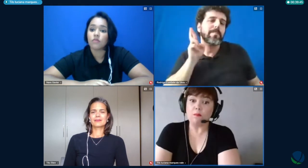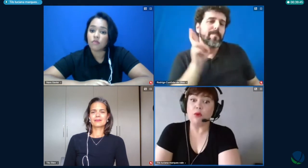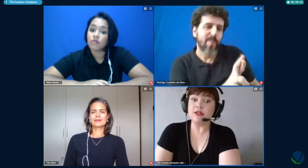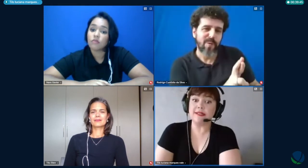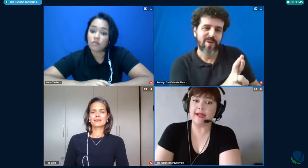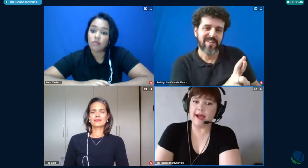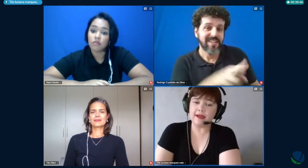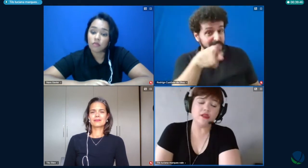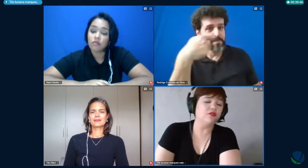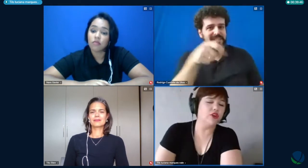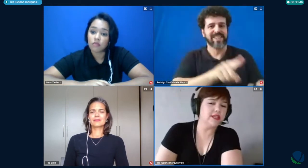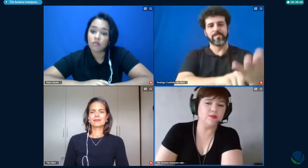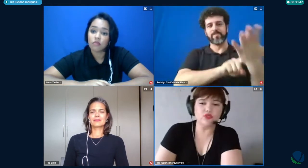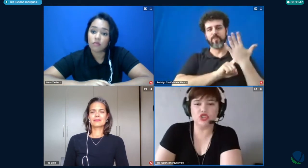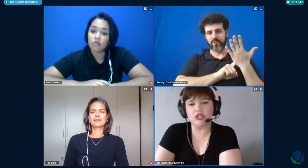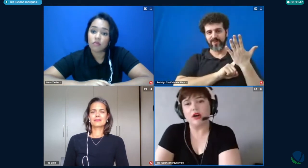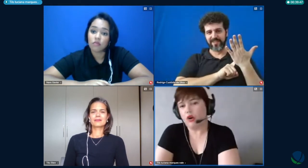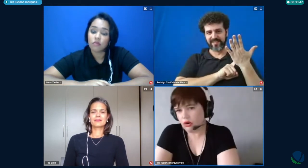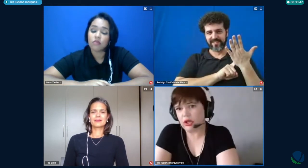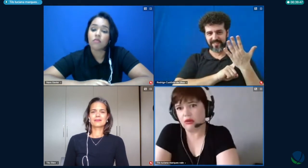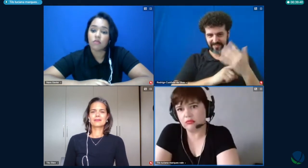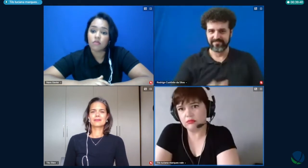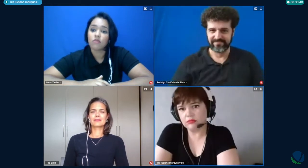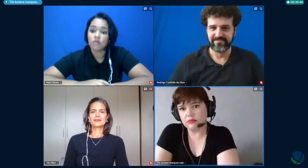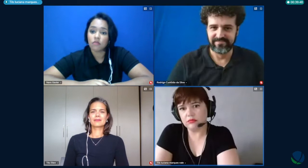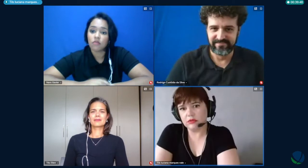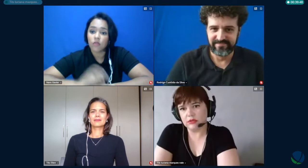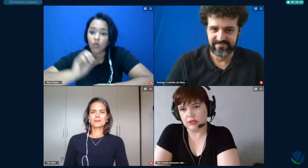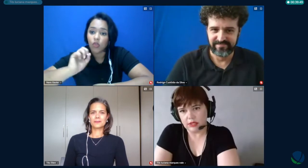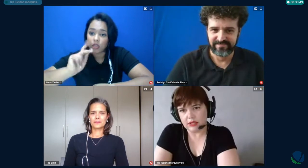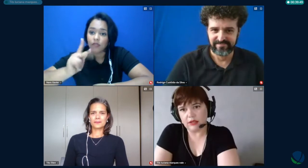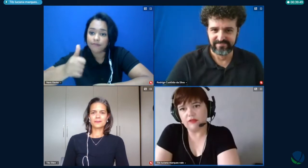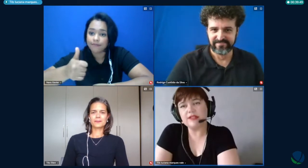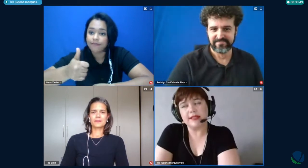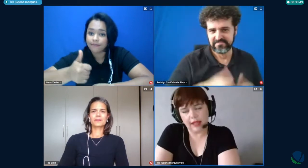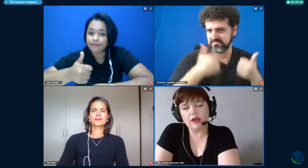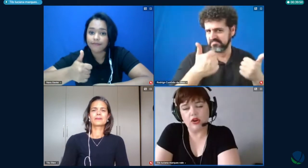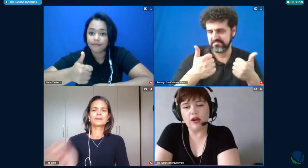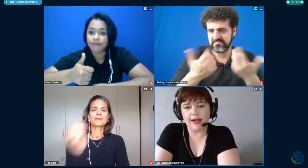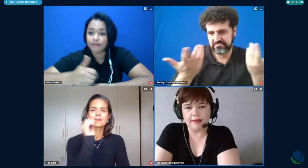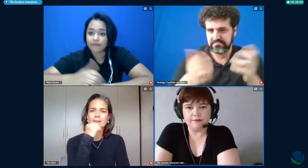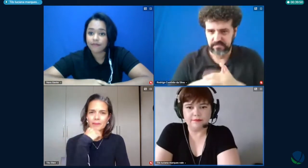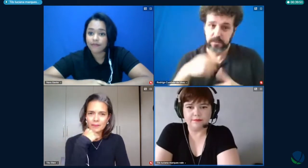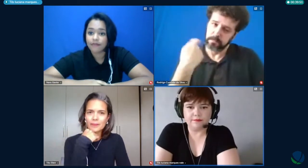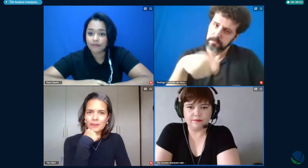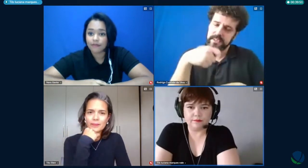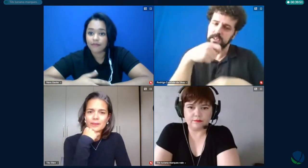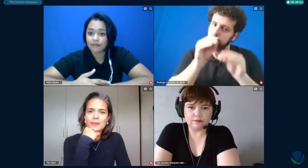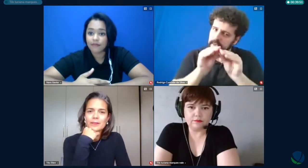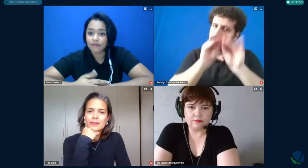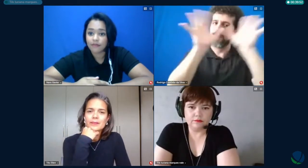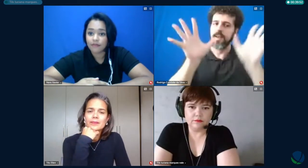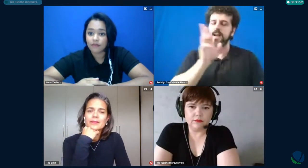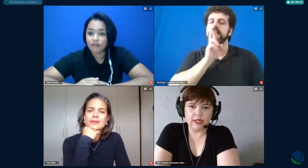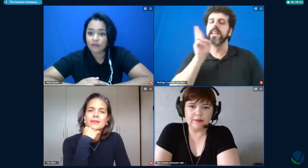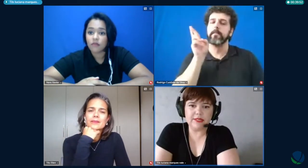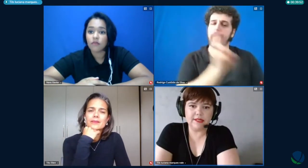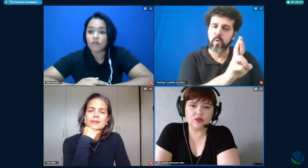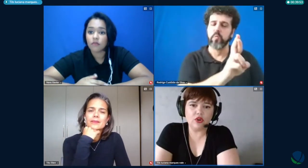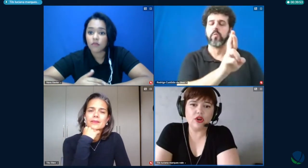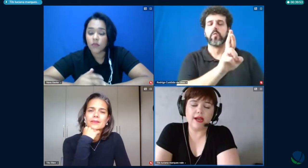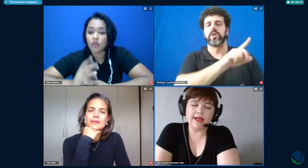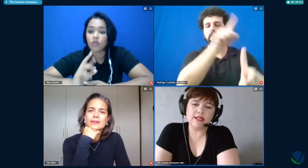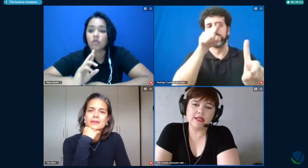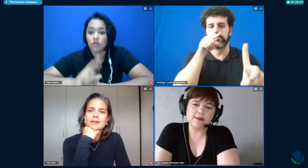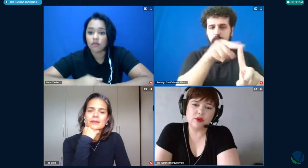dissertação, mostrar que foi respondida ou não? Então, você tem que colocar. É